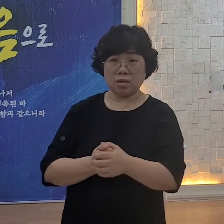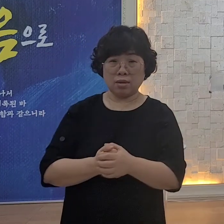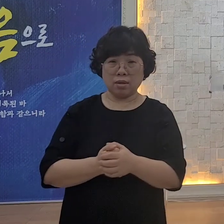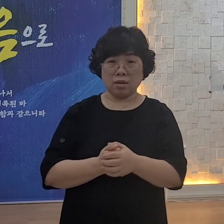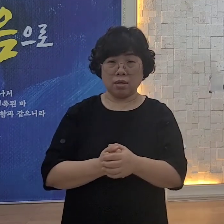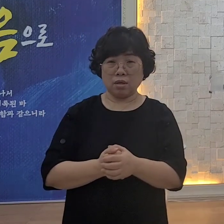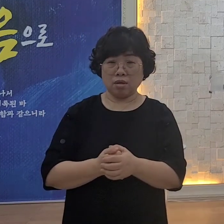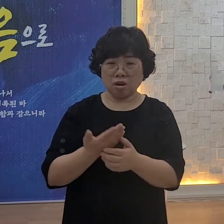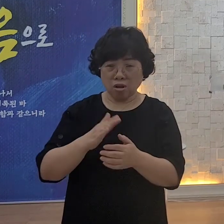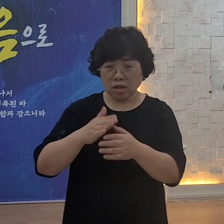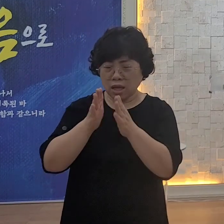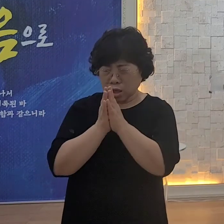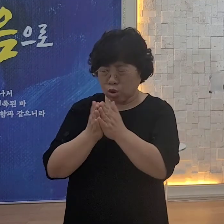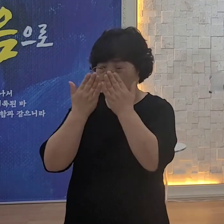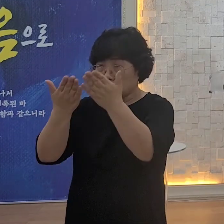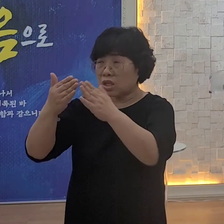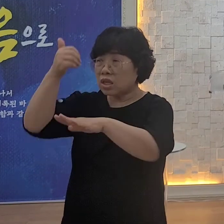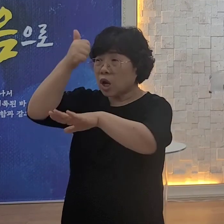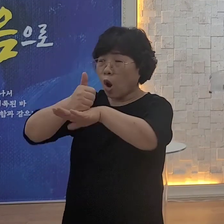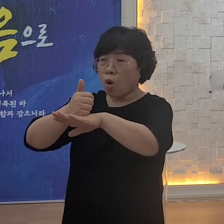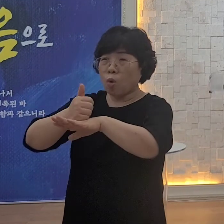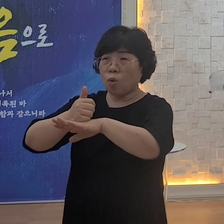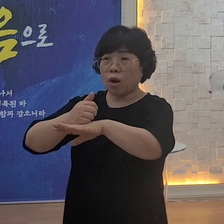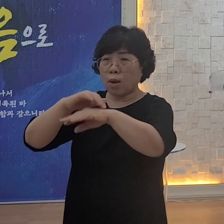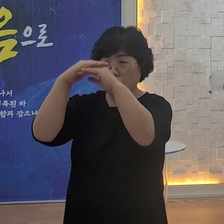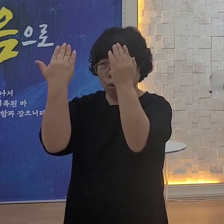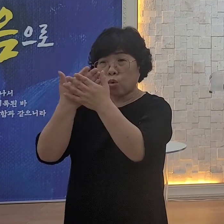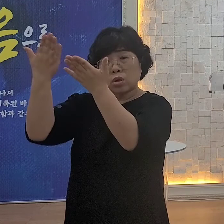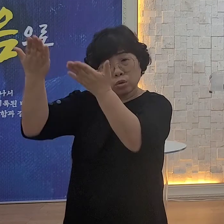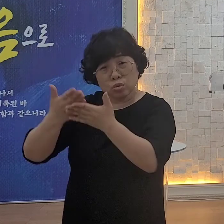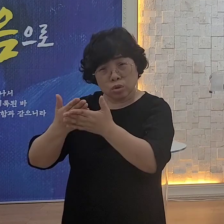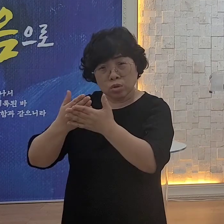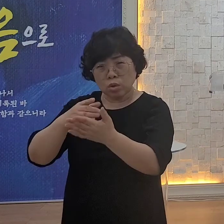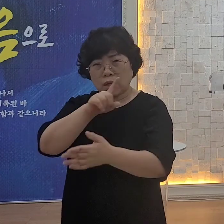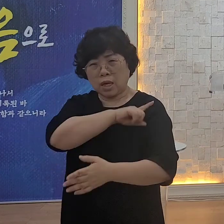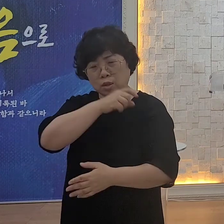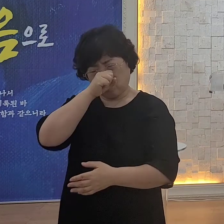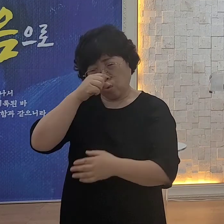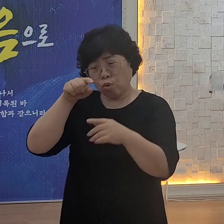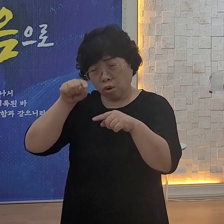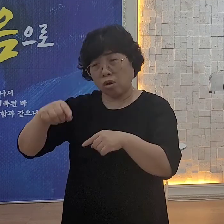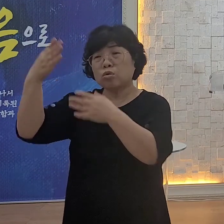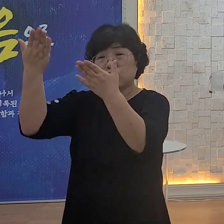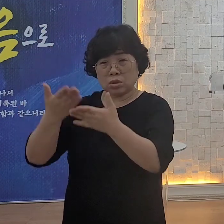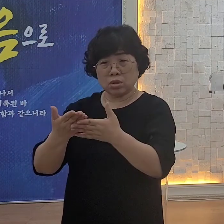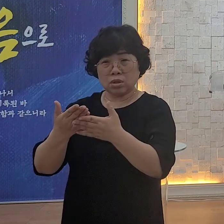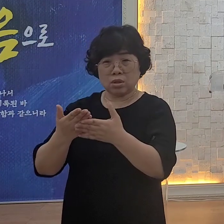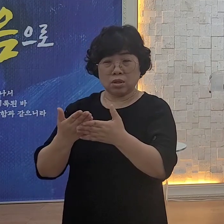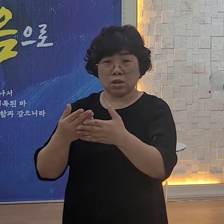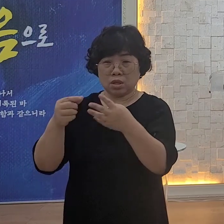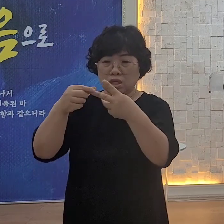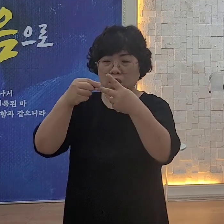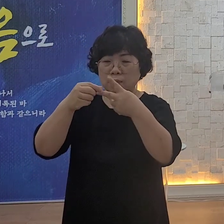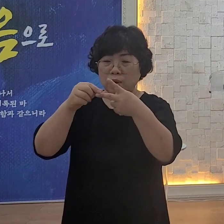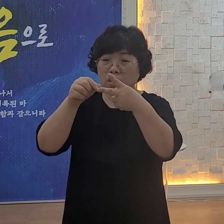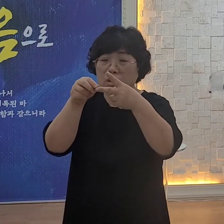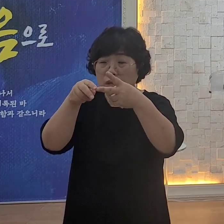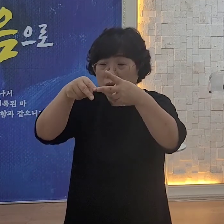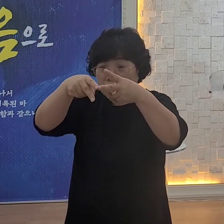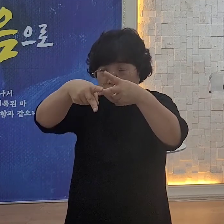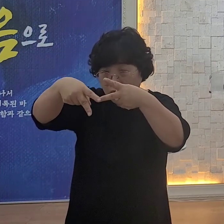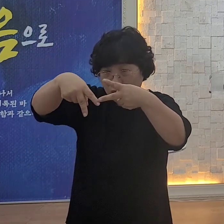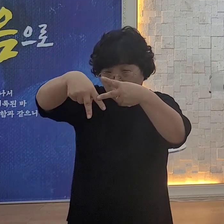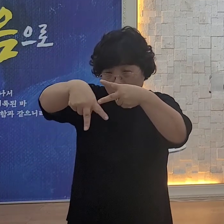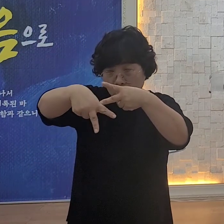우리가 이런 놀라운 은혜를 입었다라는 사실을 오늘 고백하기 원하는데, 오늘 우리가 마지막으로 이 말씀을 생각하면서 부를